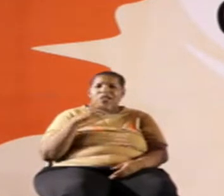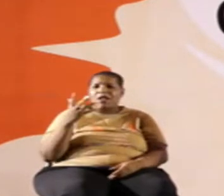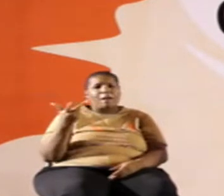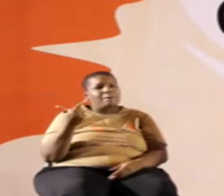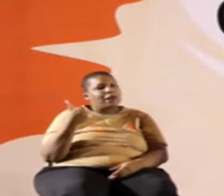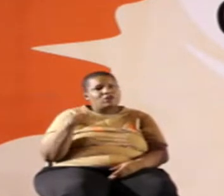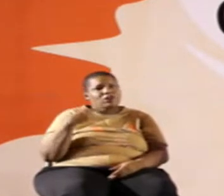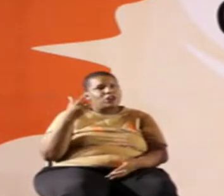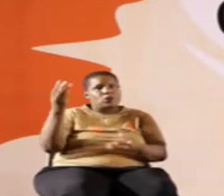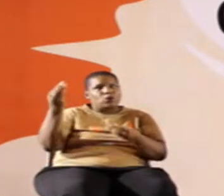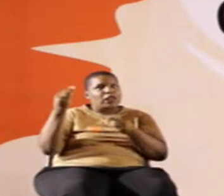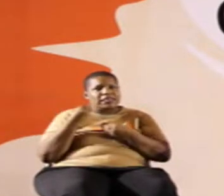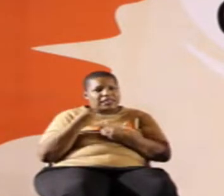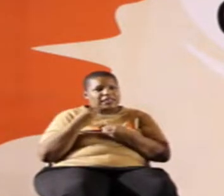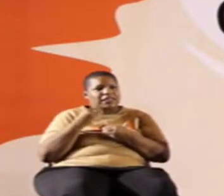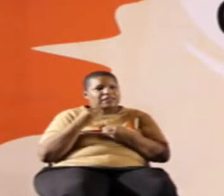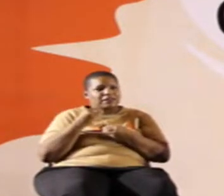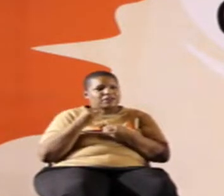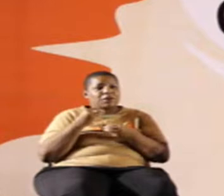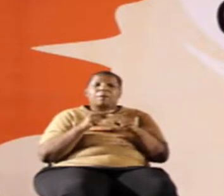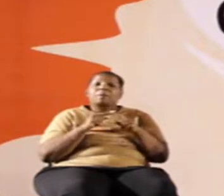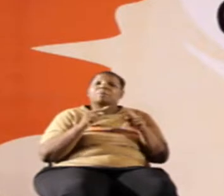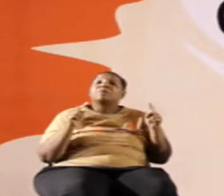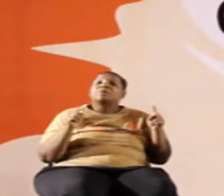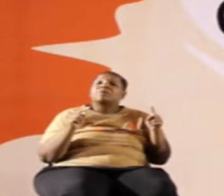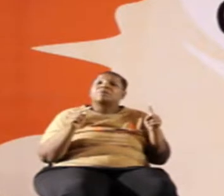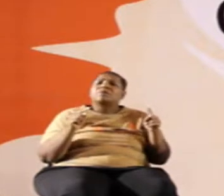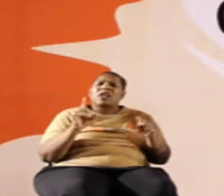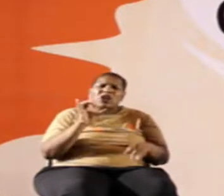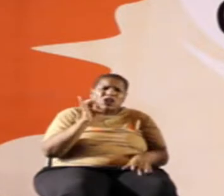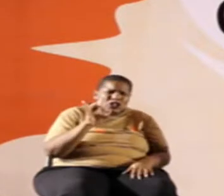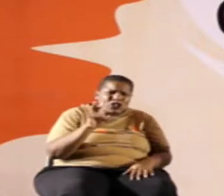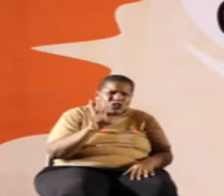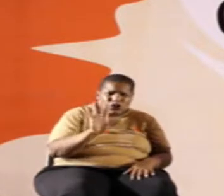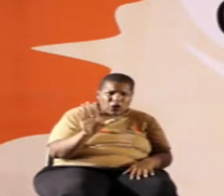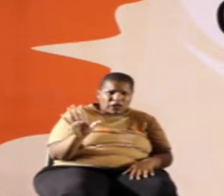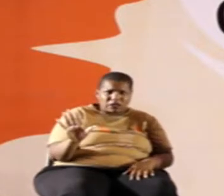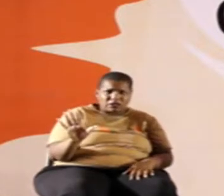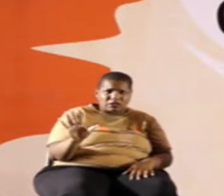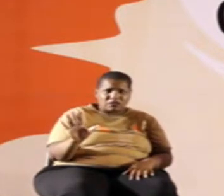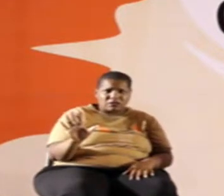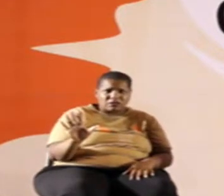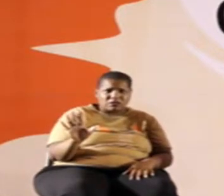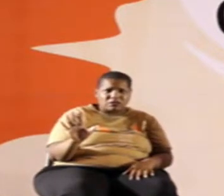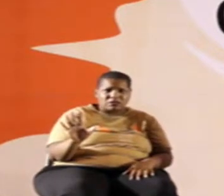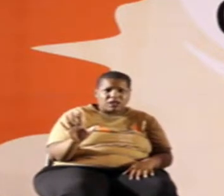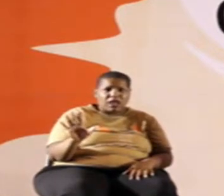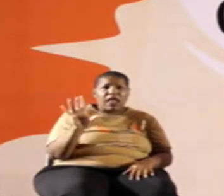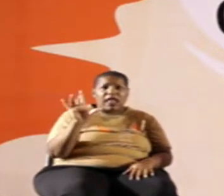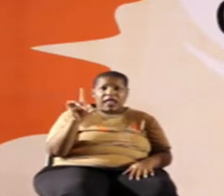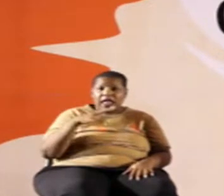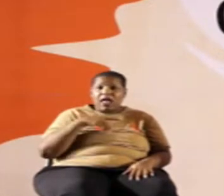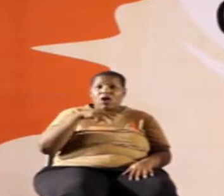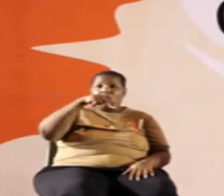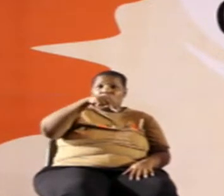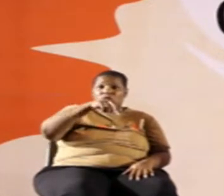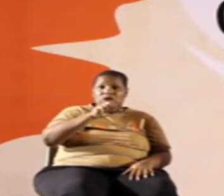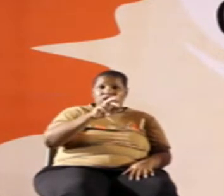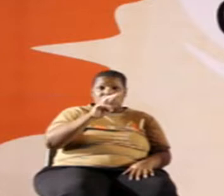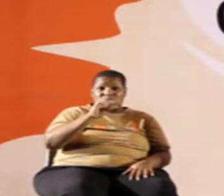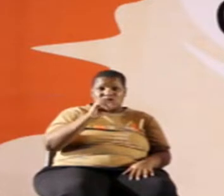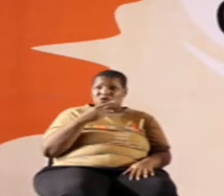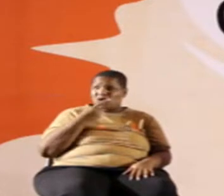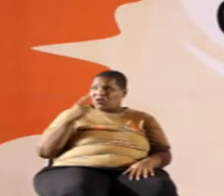herdei. Entendeu? Mas é só isso mesmo. Não é? É o Nestor de Holanda que vai dar a